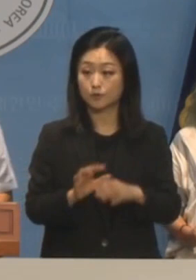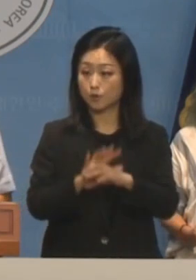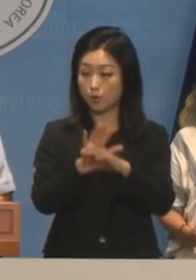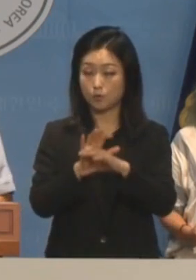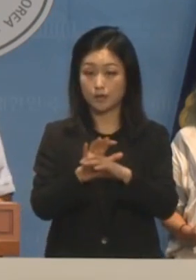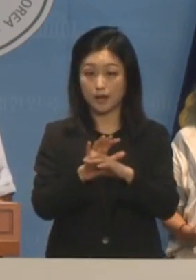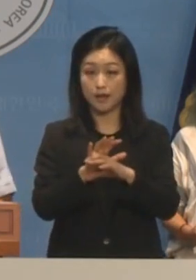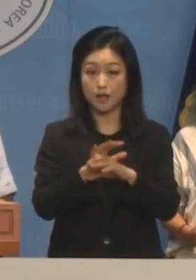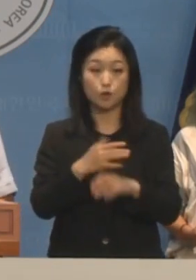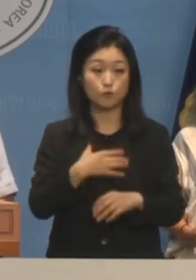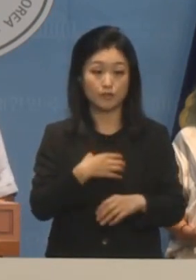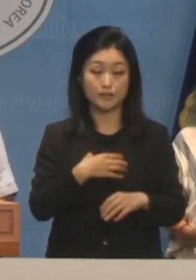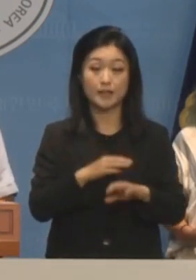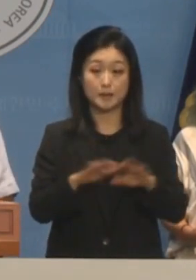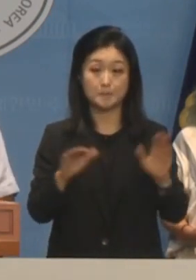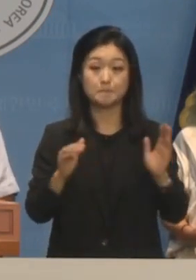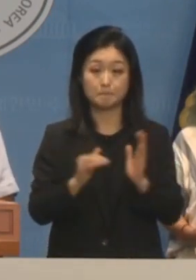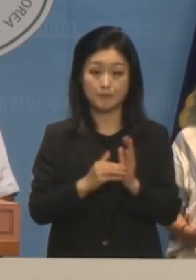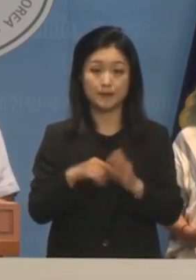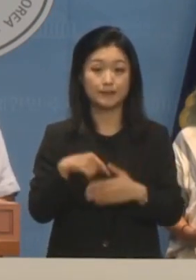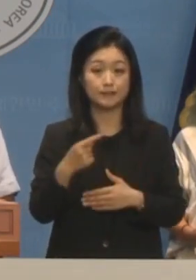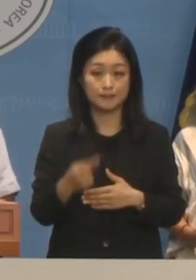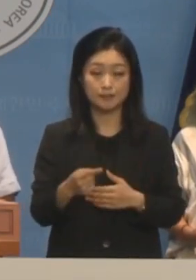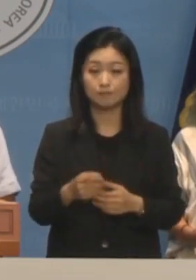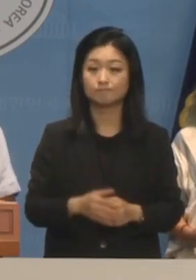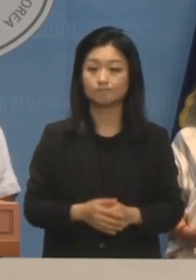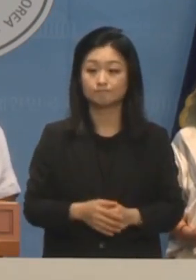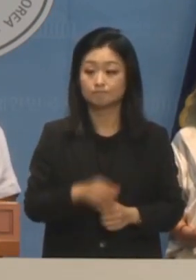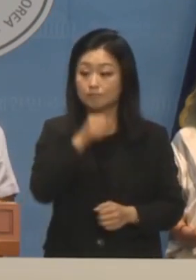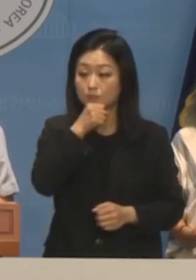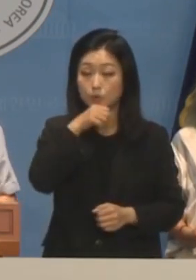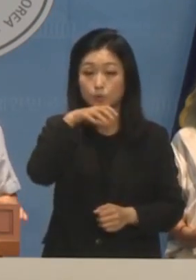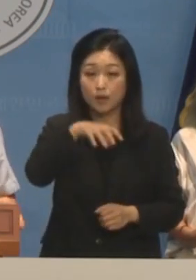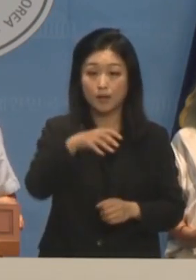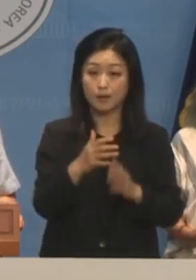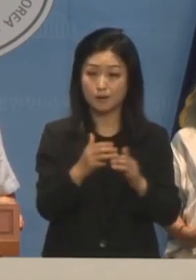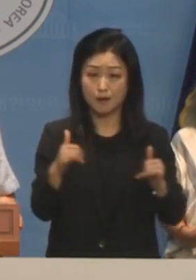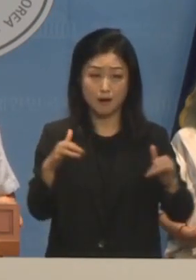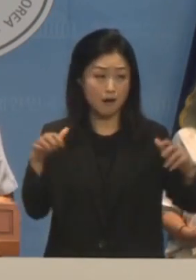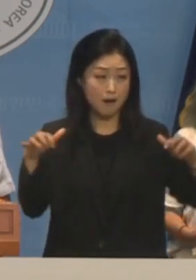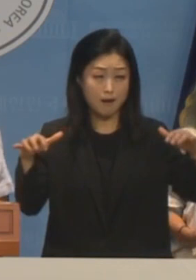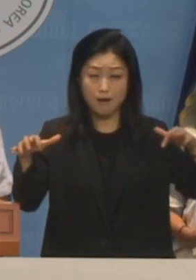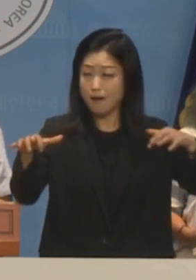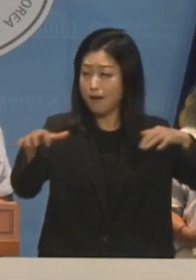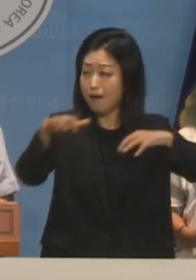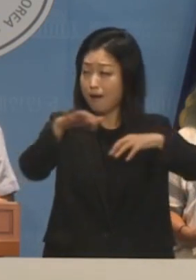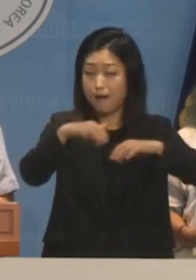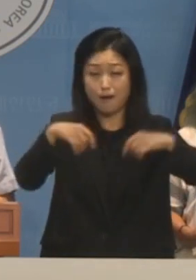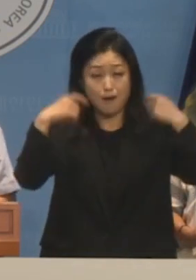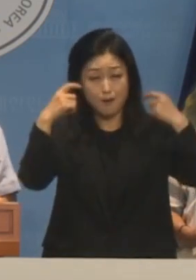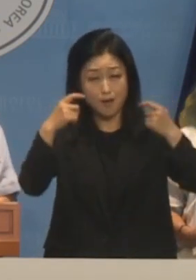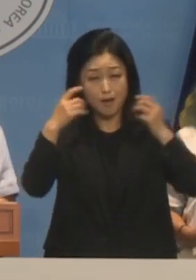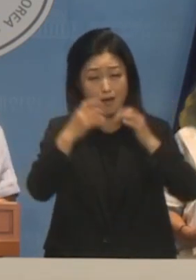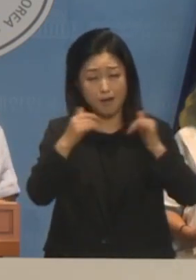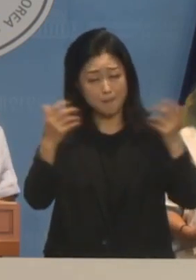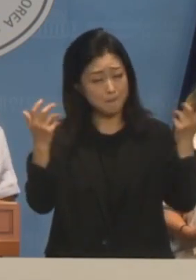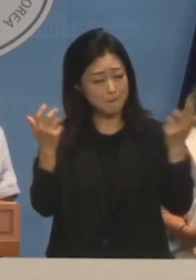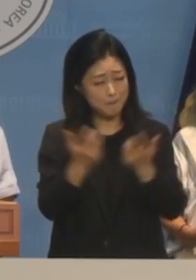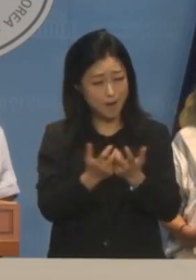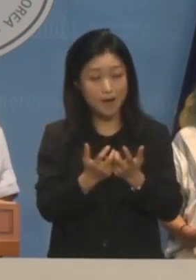코로나19로 인한 위기를 지나서 명동에 가보시면 외국